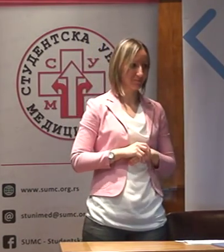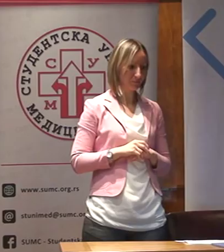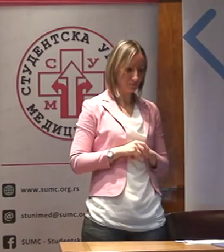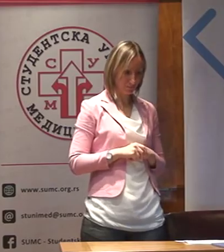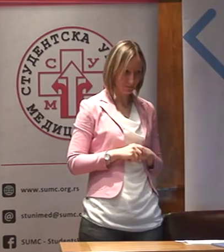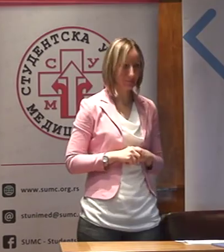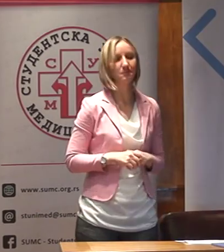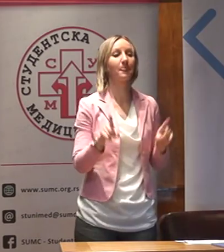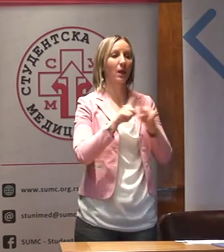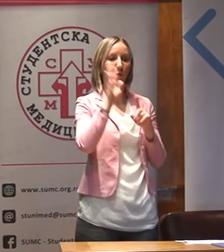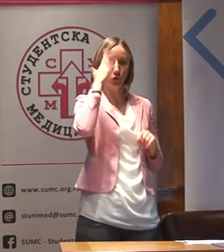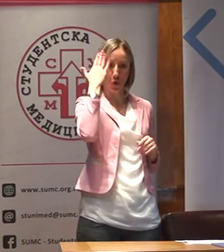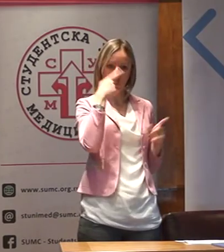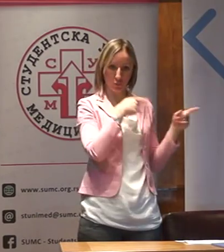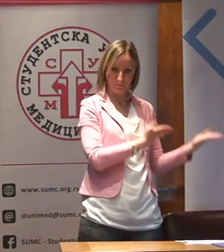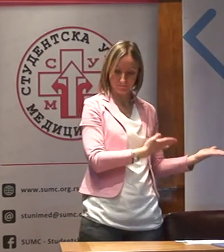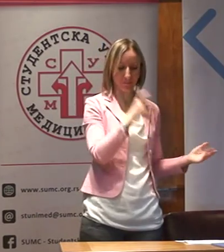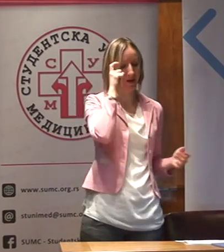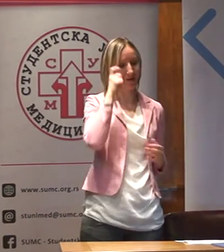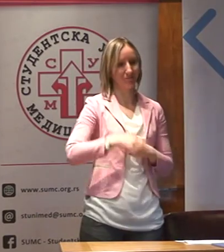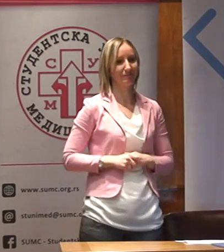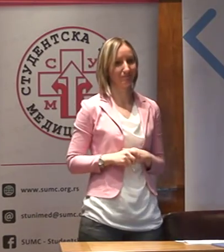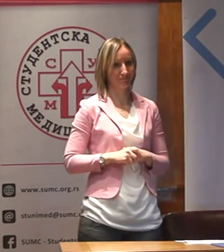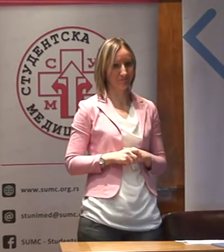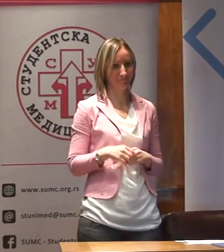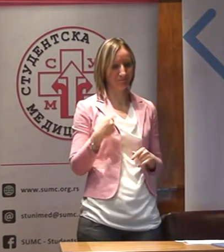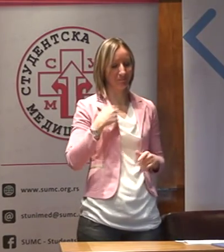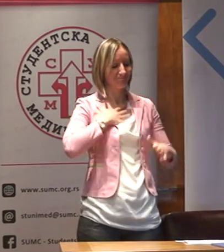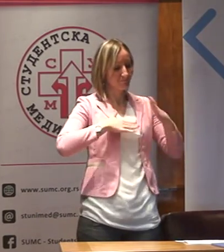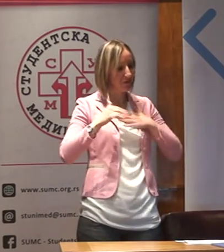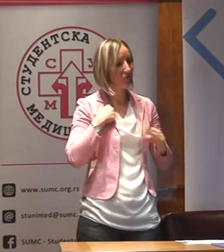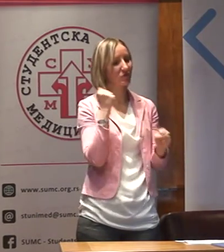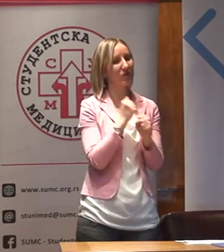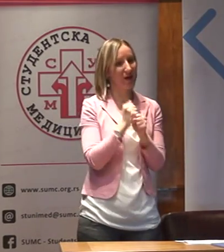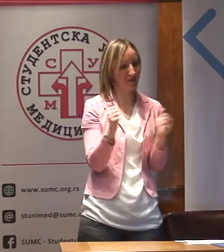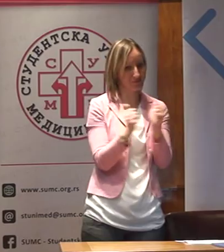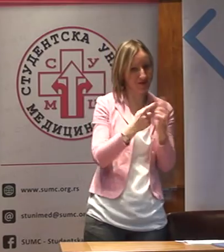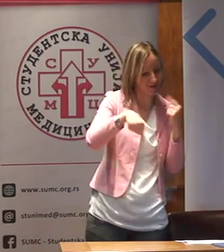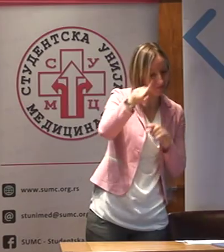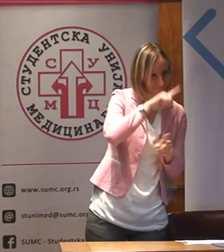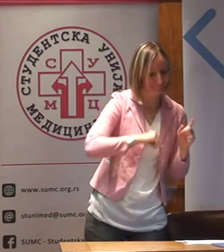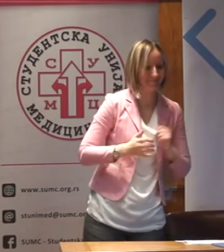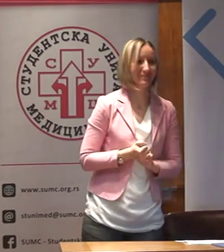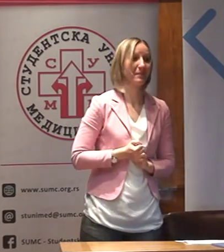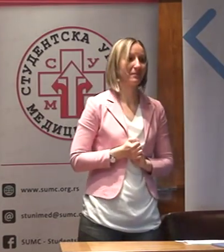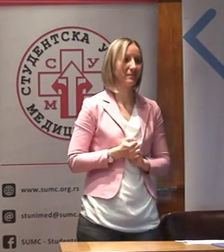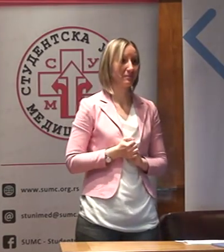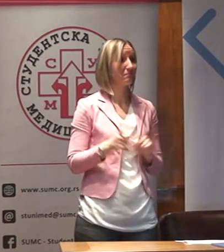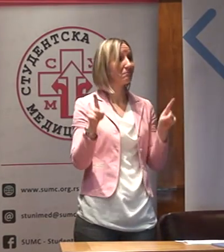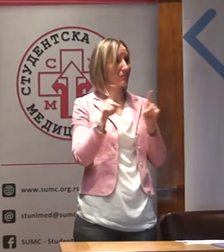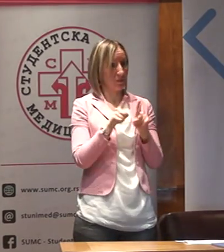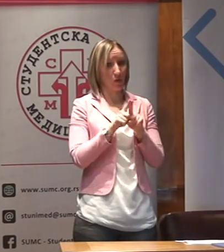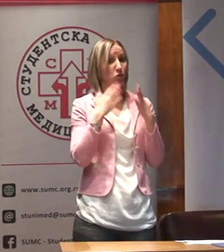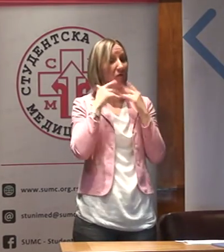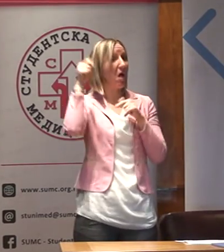Studentskoj uniji medicinara i Gradskoj organizaciji gluvih Beograda. I bilo mi je veliko zadovoljstvo da